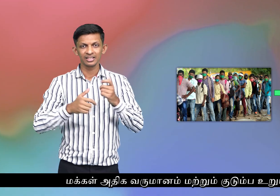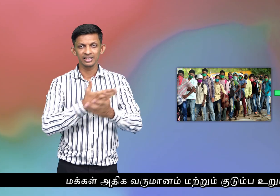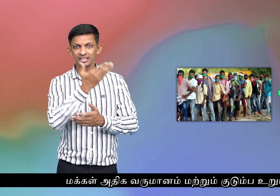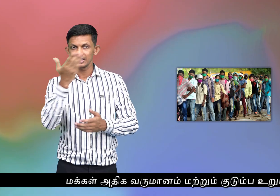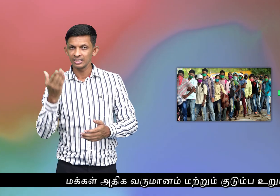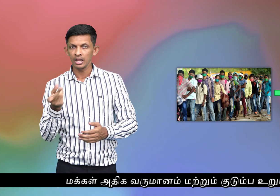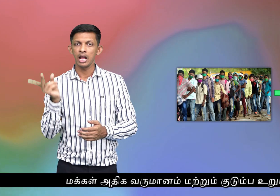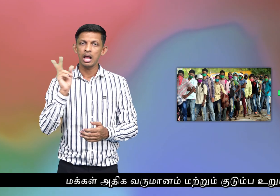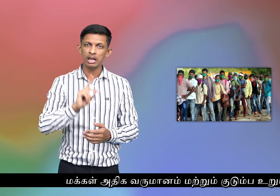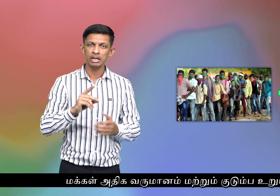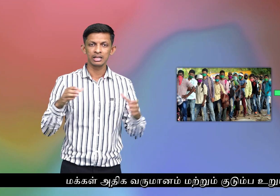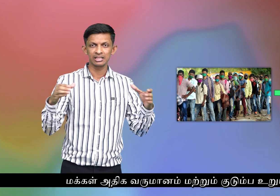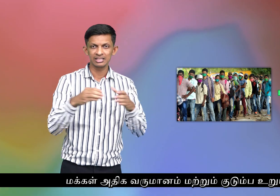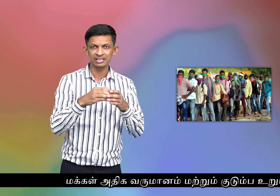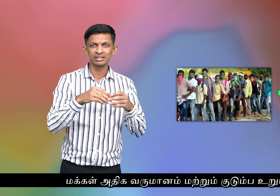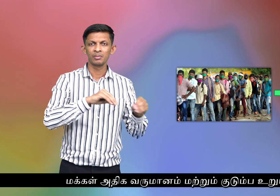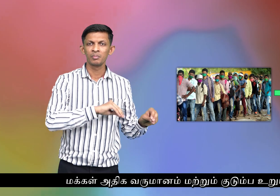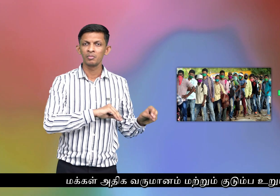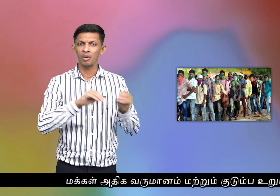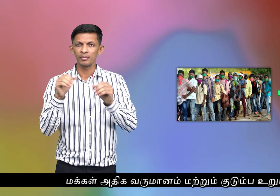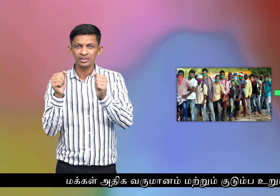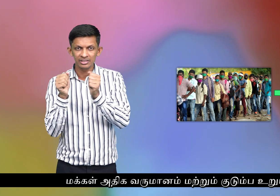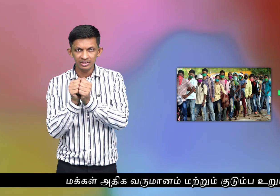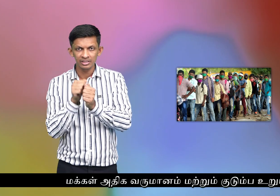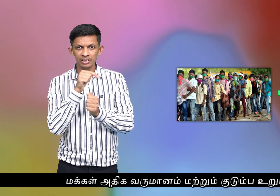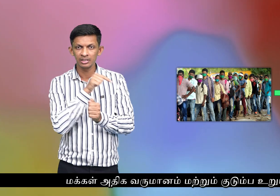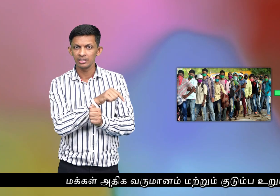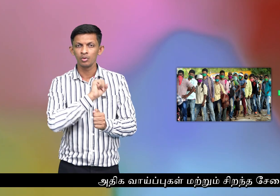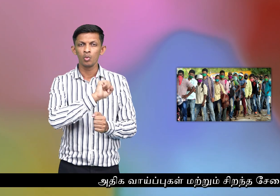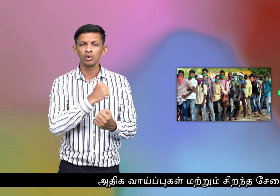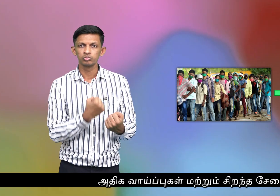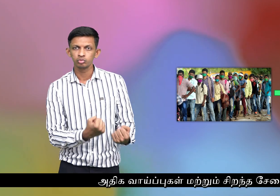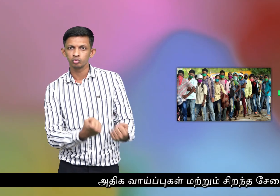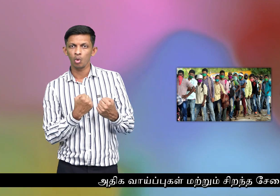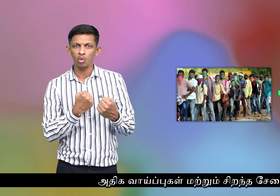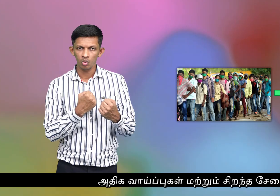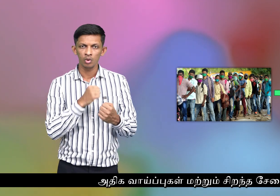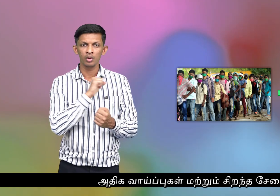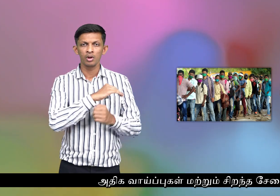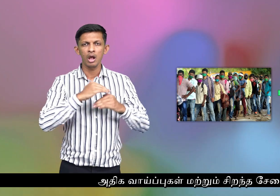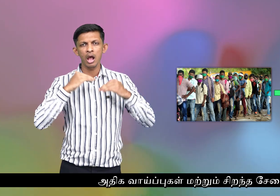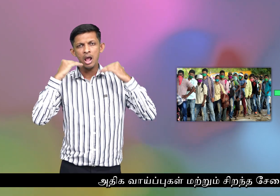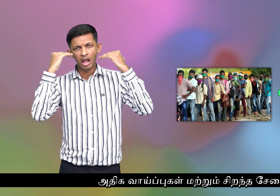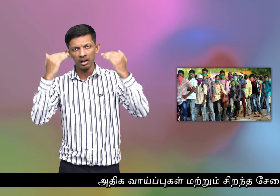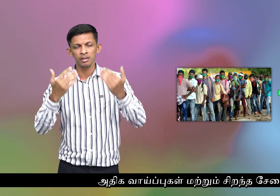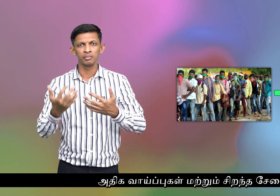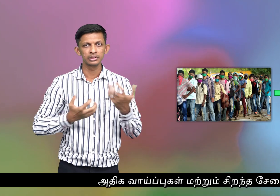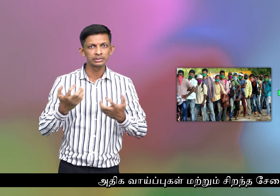மக்கள் அதிக வருமானம் மற்றும் குடும்ப உறுப்பினர்களுக்கு அதிக வாய்ப்புகள் மற்றும் சிறந்த